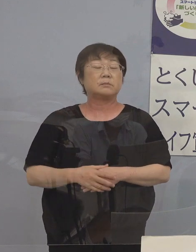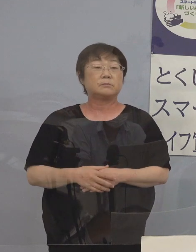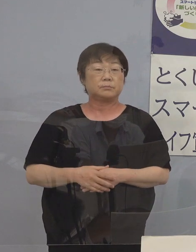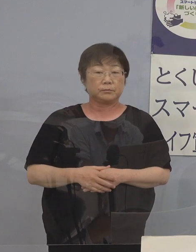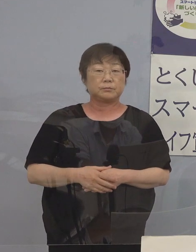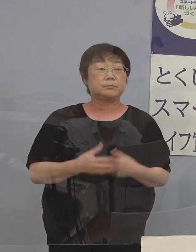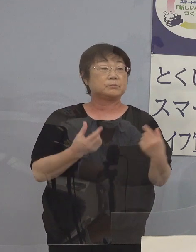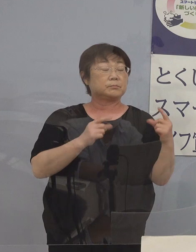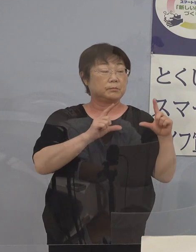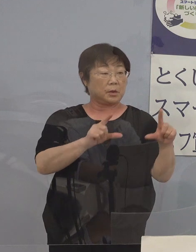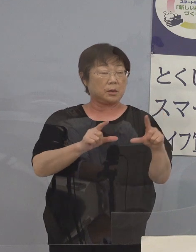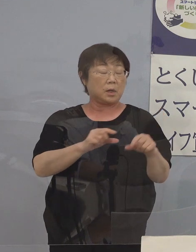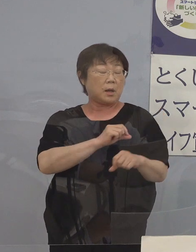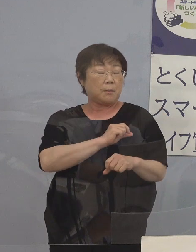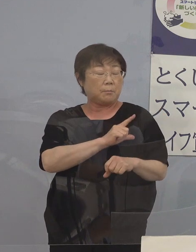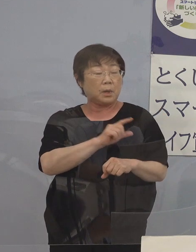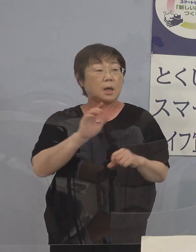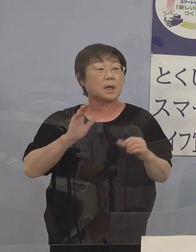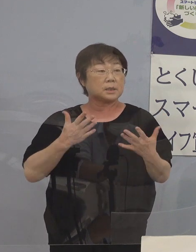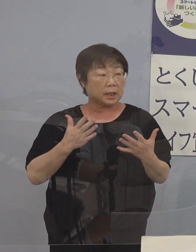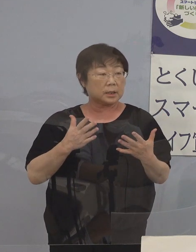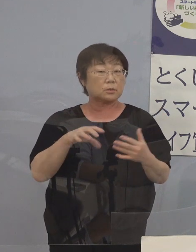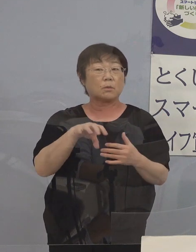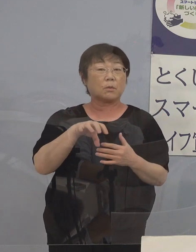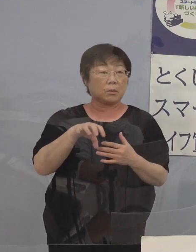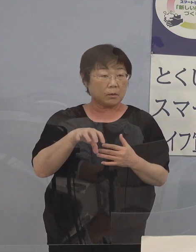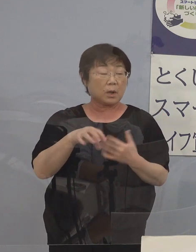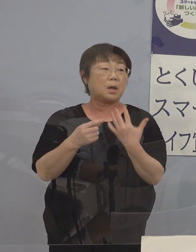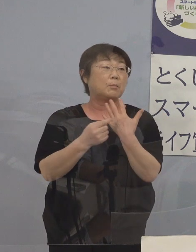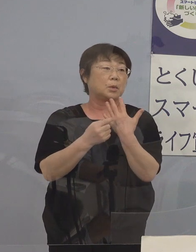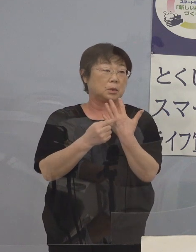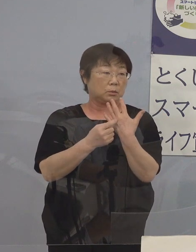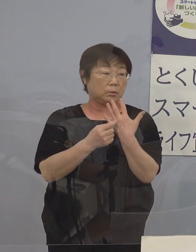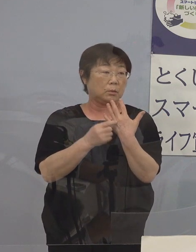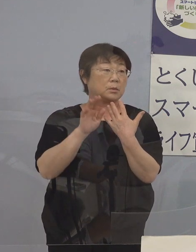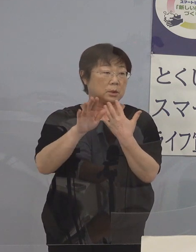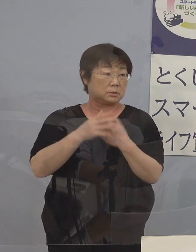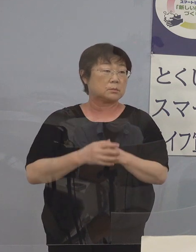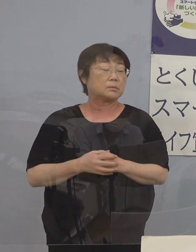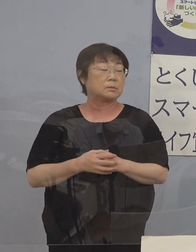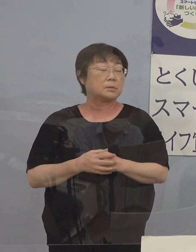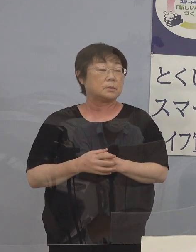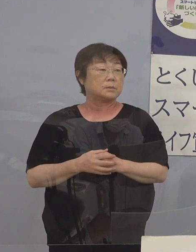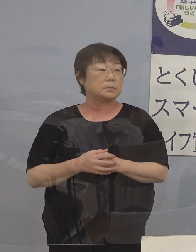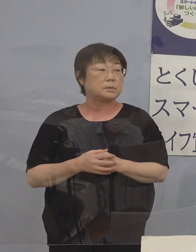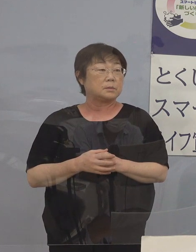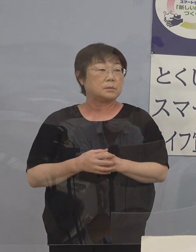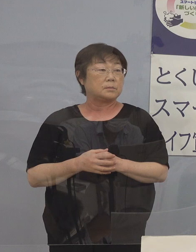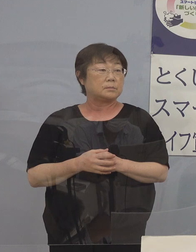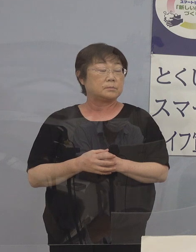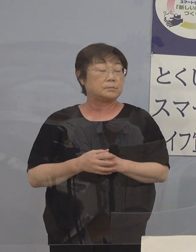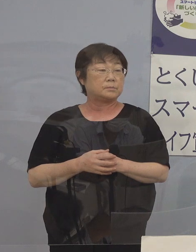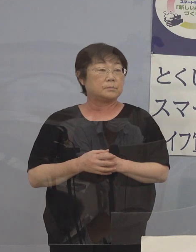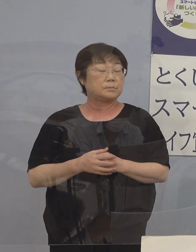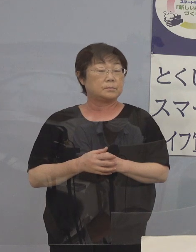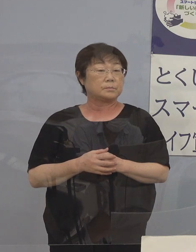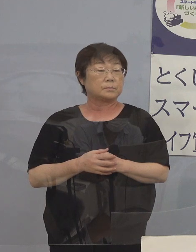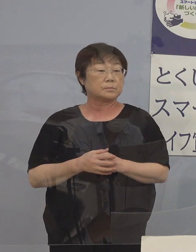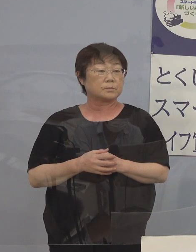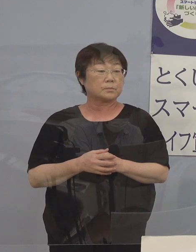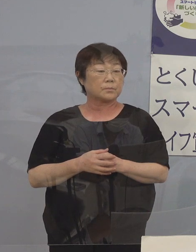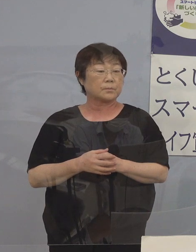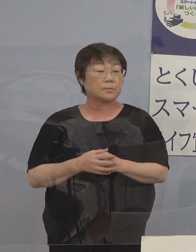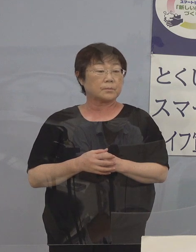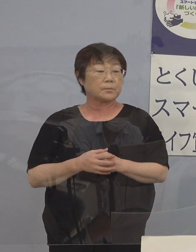そうですね、まあ、発熱がないというところが一つのポイントであったんではないかと、まあ、このように思うところです